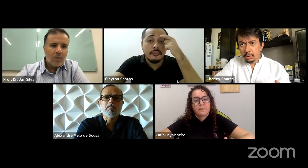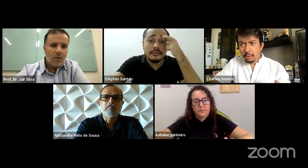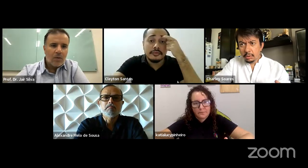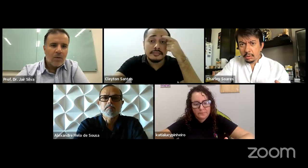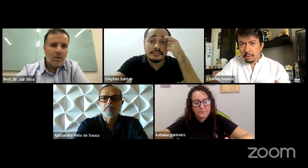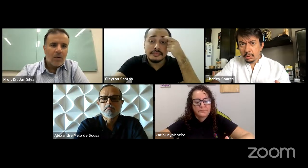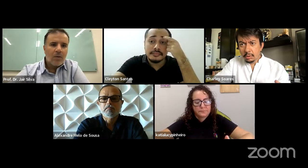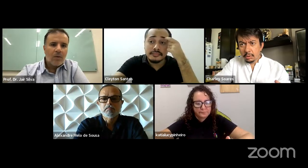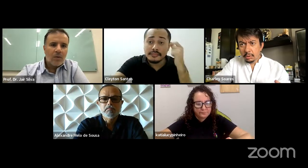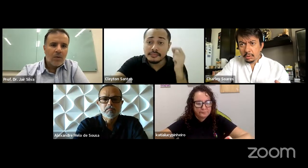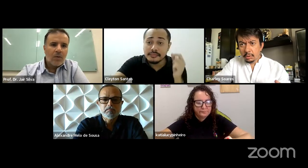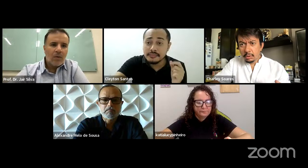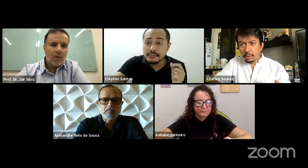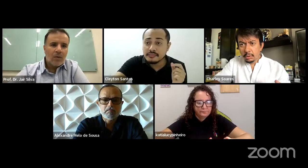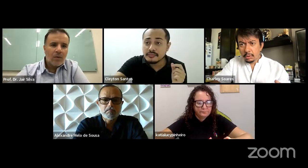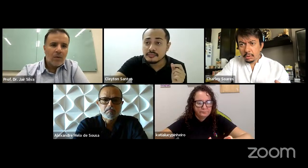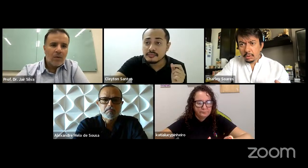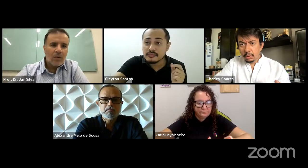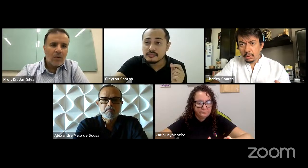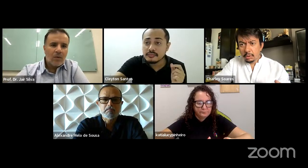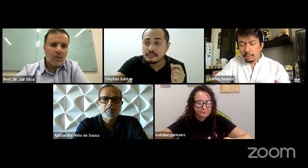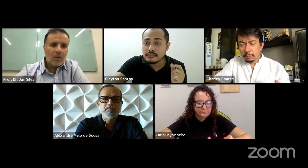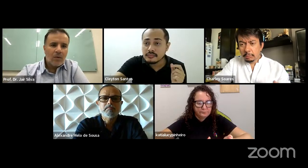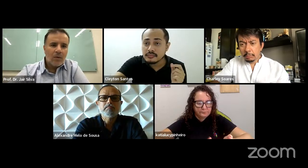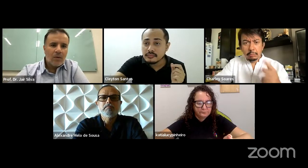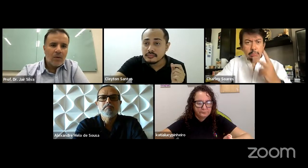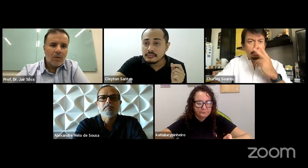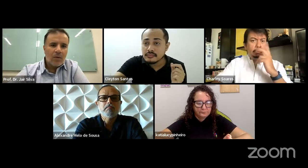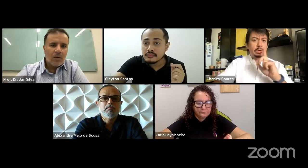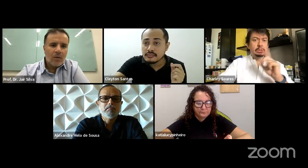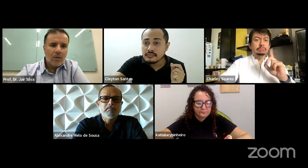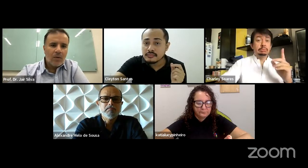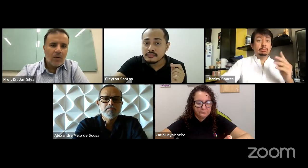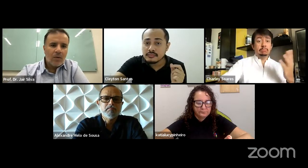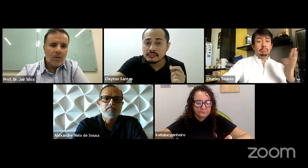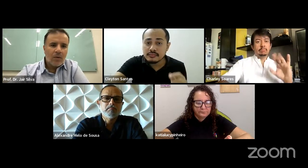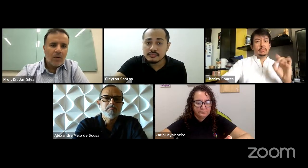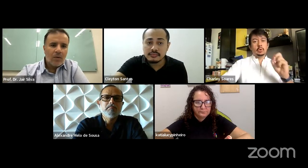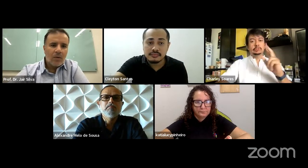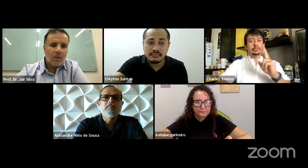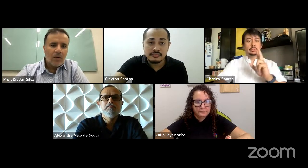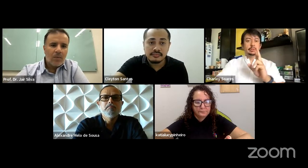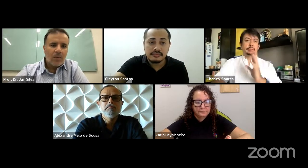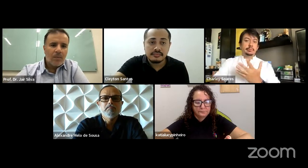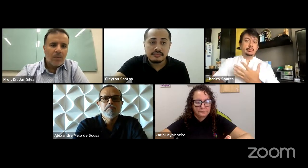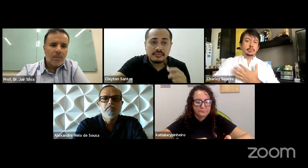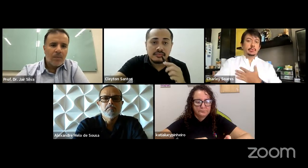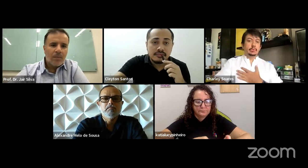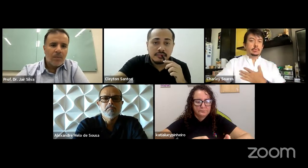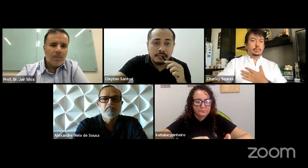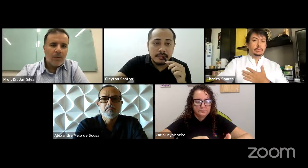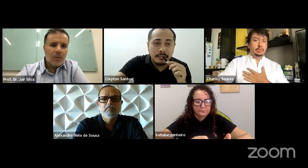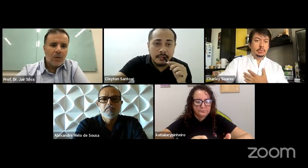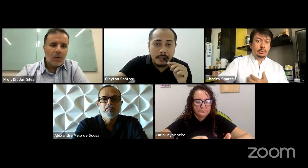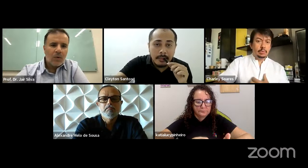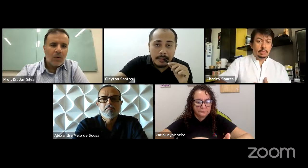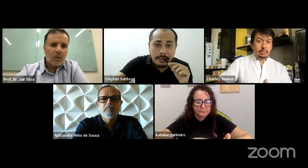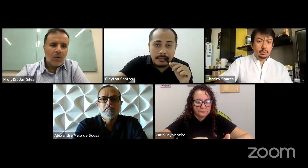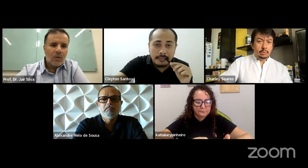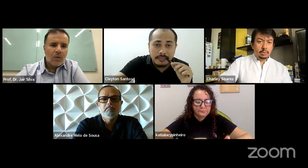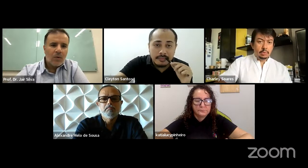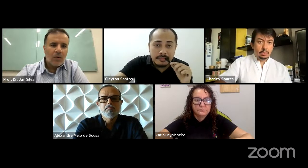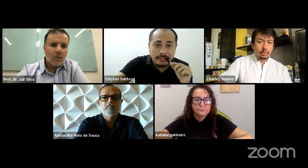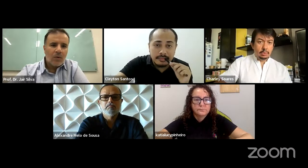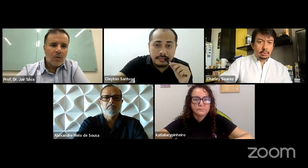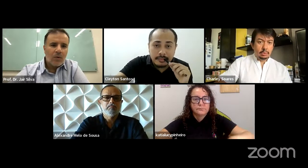Eu acho que o administrador, o anfitrião, é o Jair. Talvez ele consiga. Parece que não,